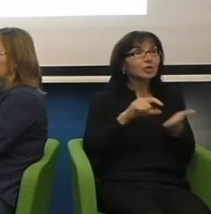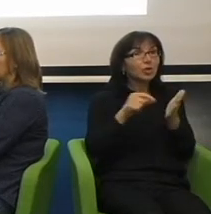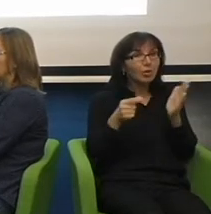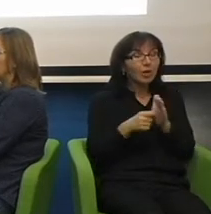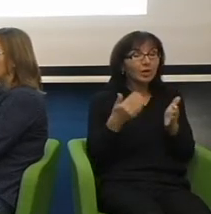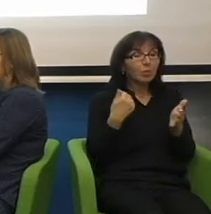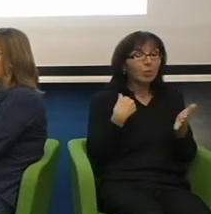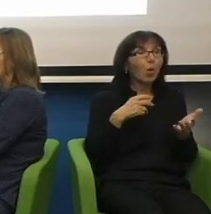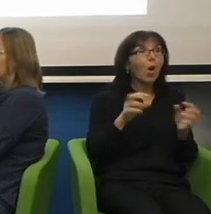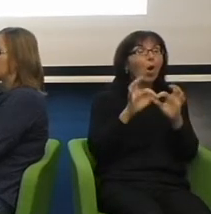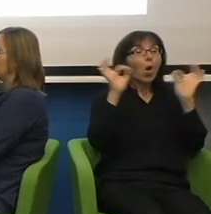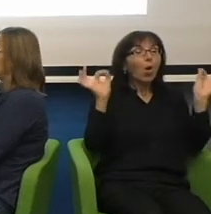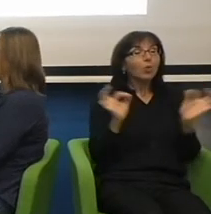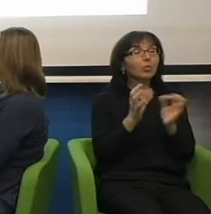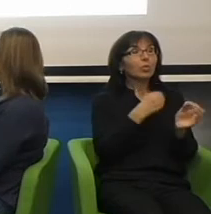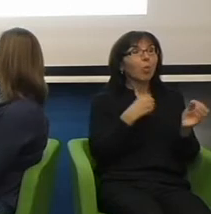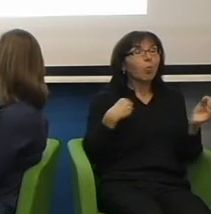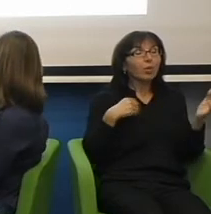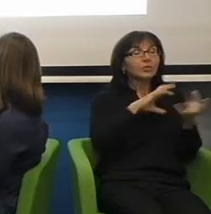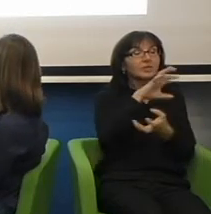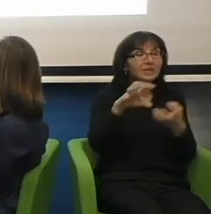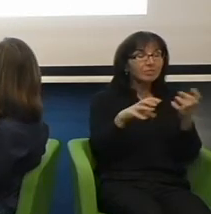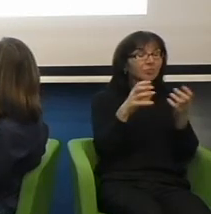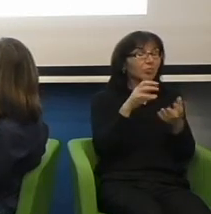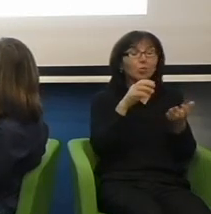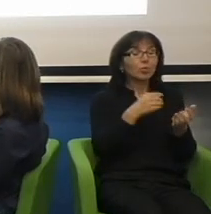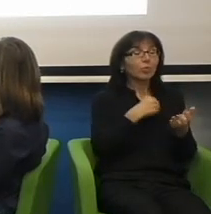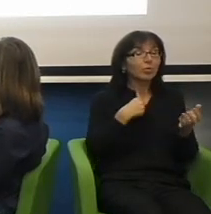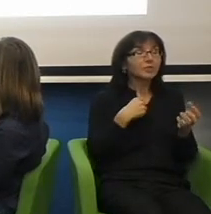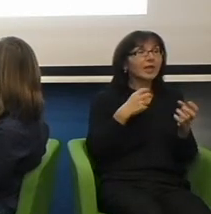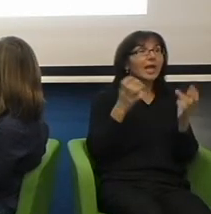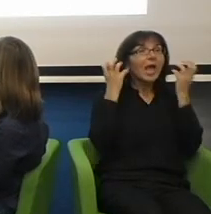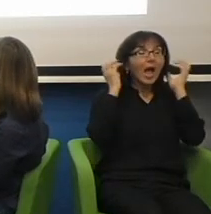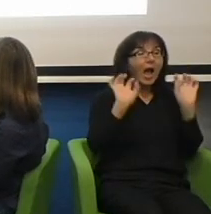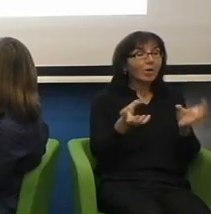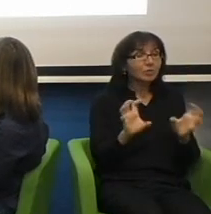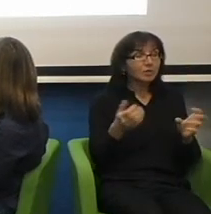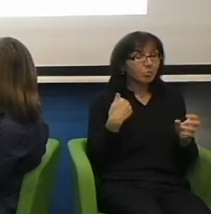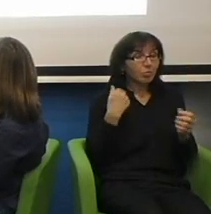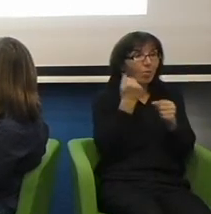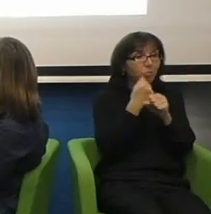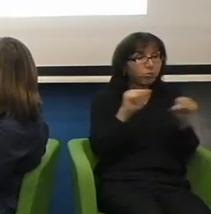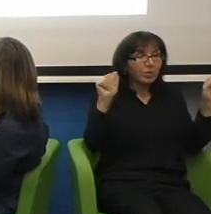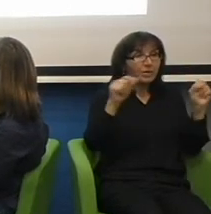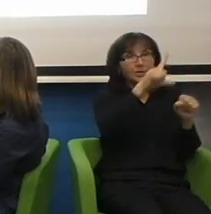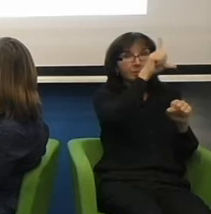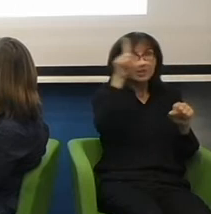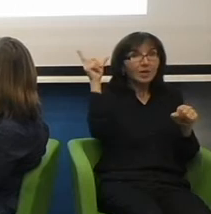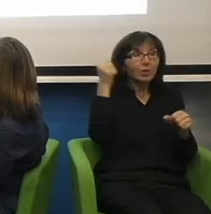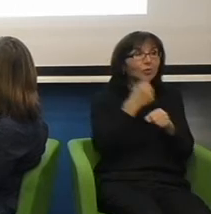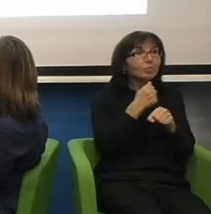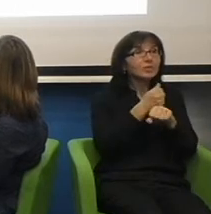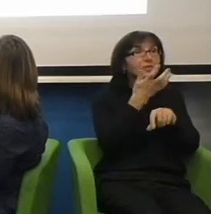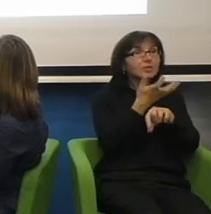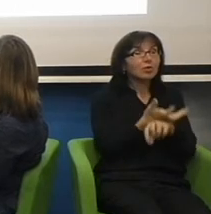ogólnopolskie. No, była takim bohaterem zakładu pracy, stoczni.